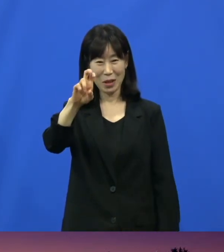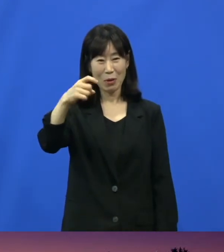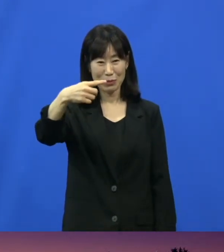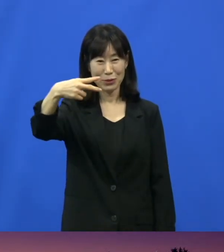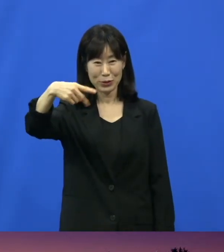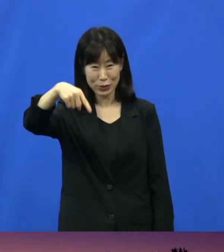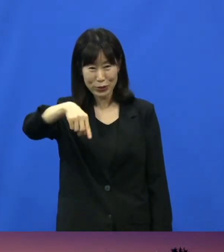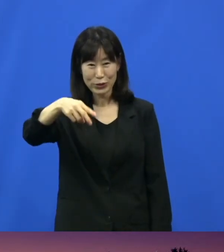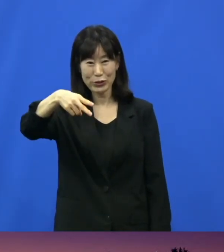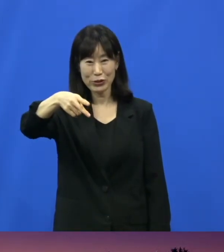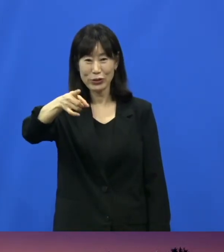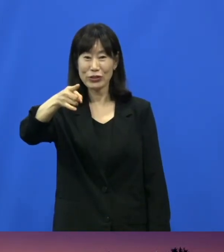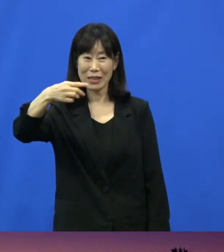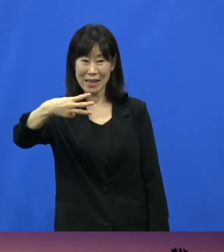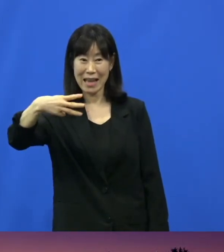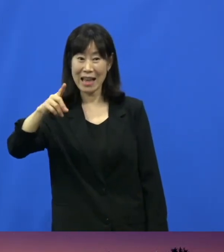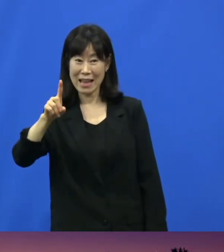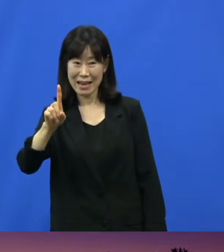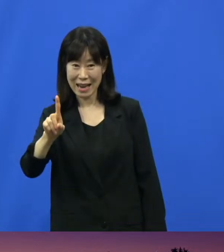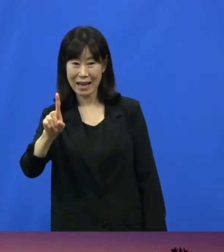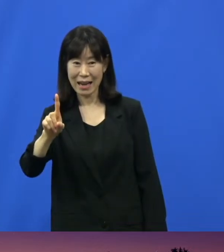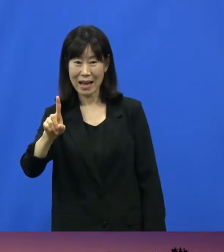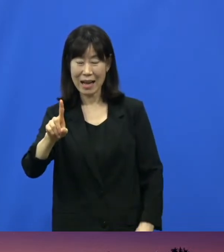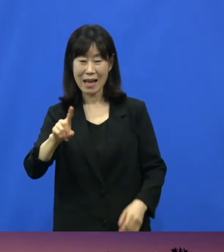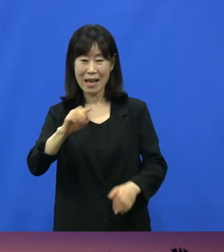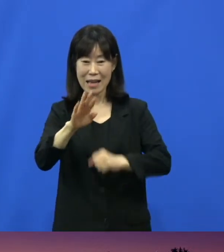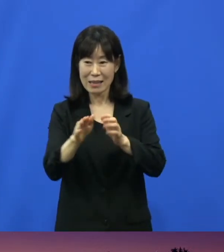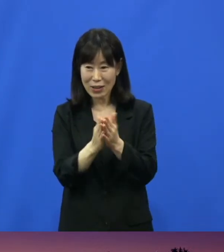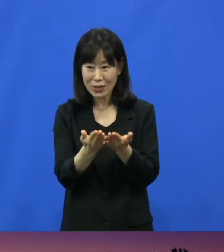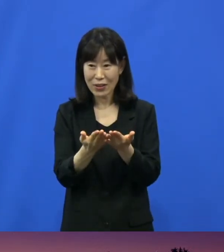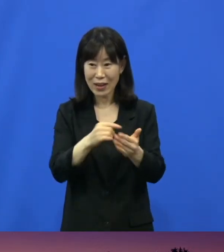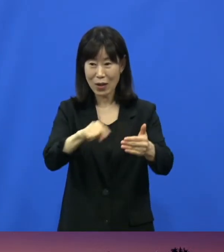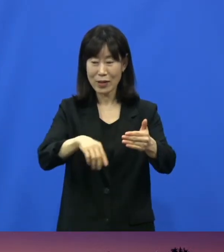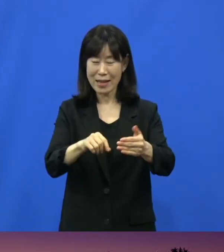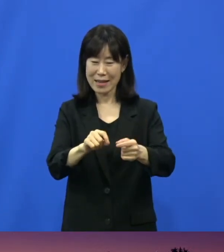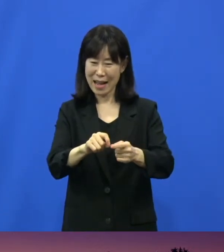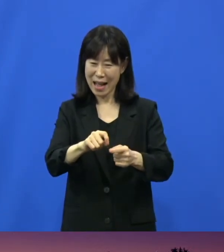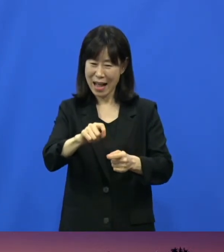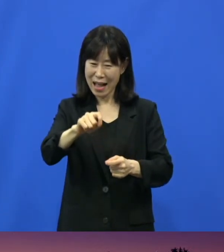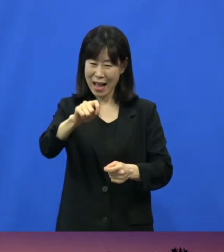우리는 철저히 하나님의 보호와 하나님의 공급과 하나님의 인도가 필요해요.